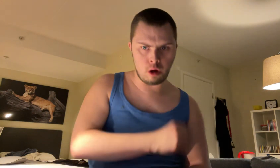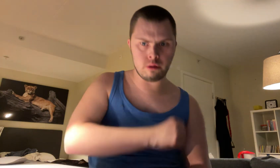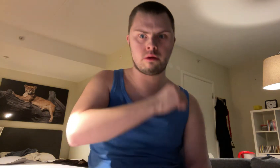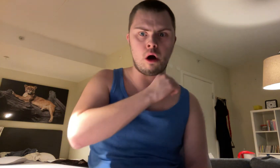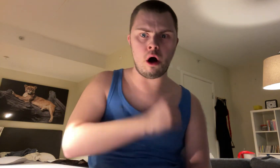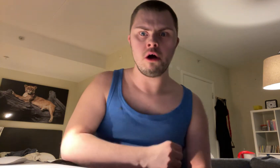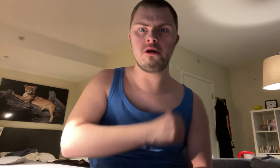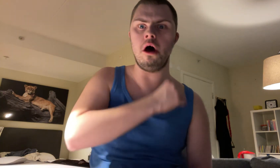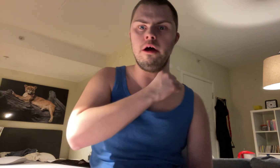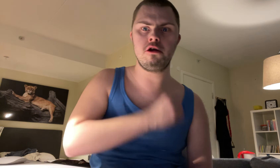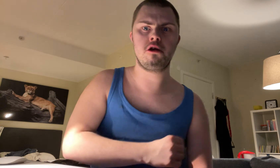ska